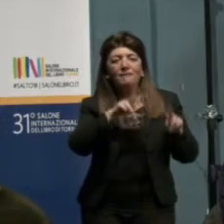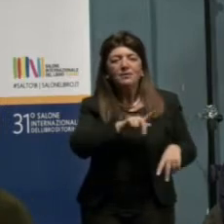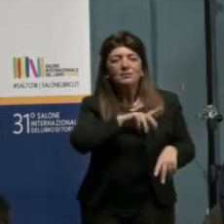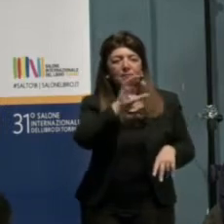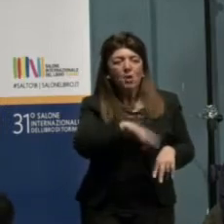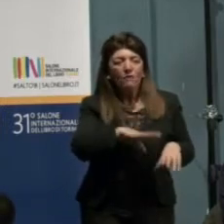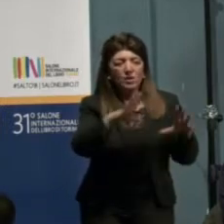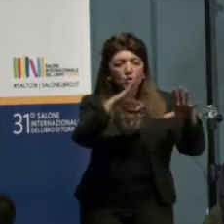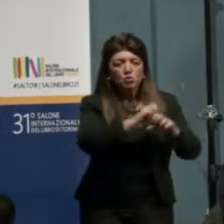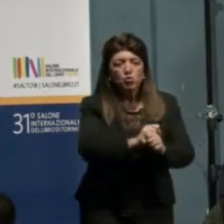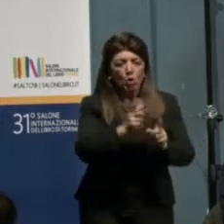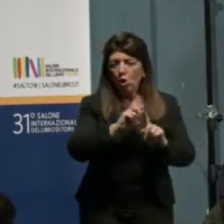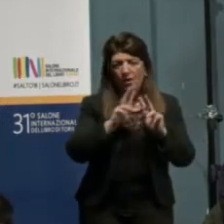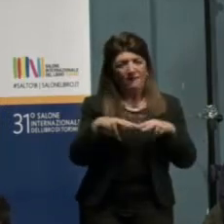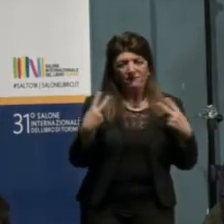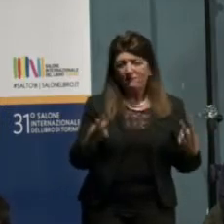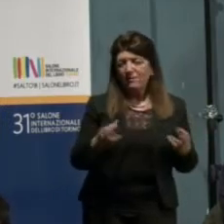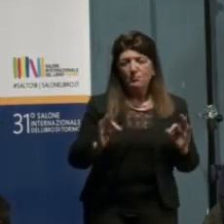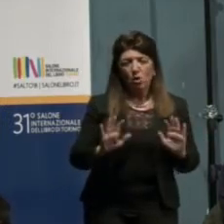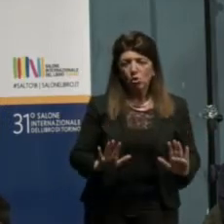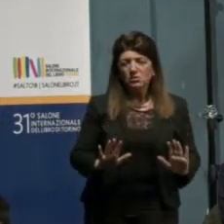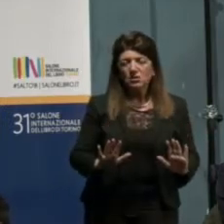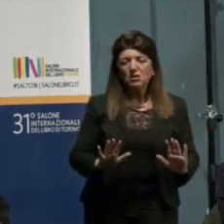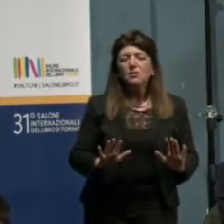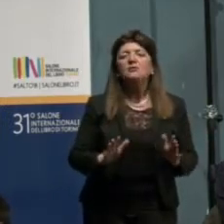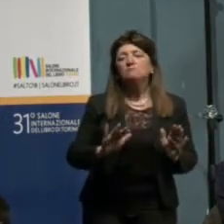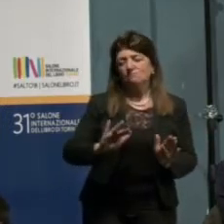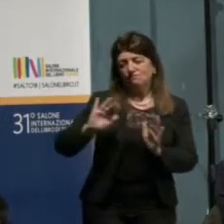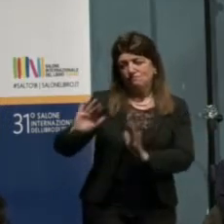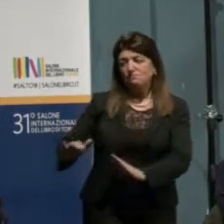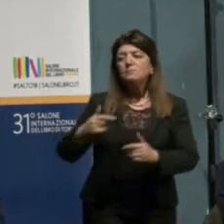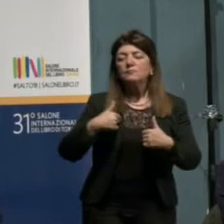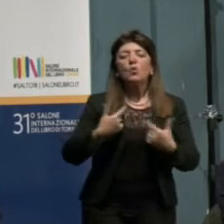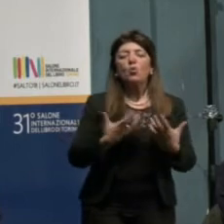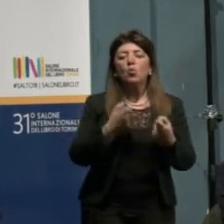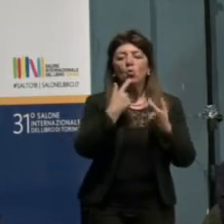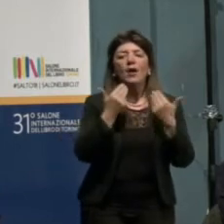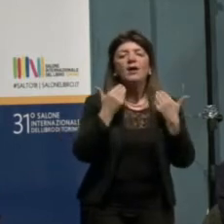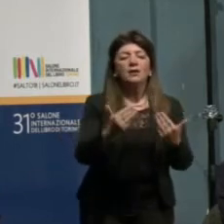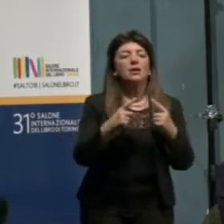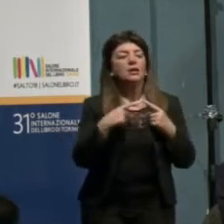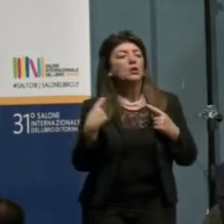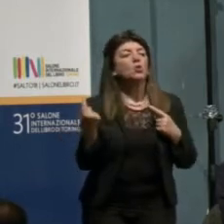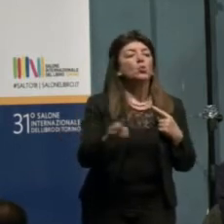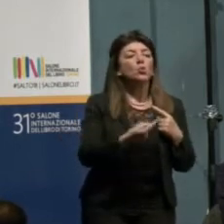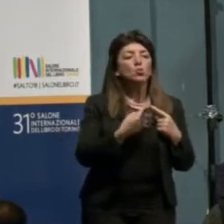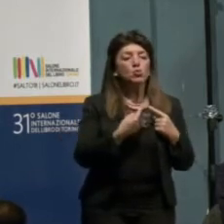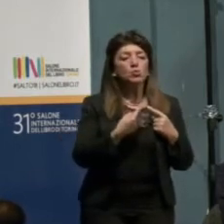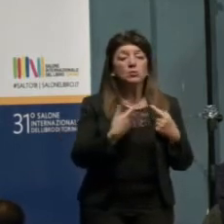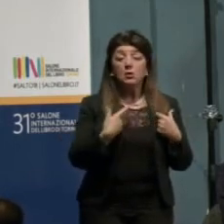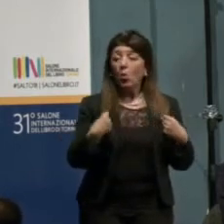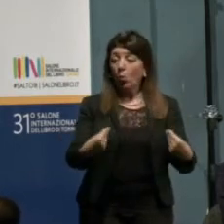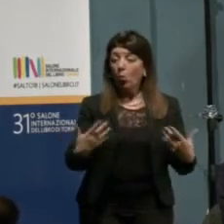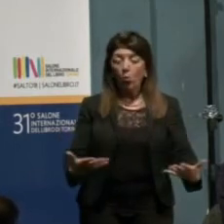semplice comunque io ringrazio tutti e se siamo qui è merito appunto